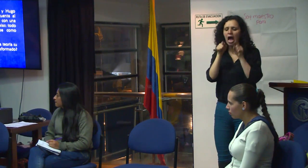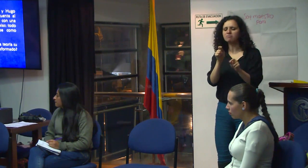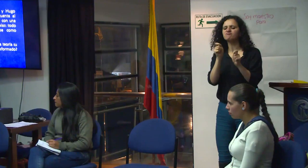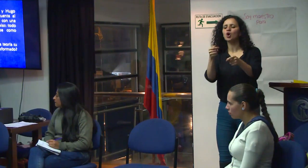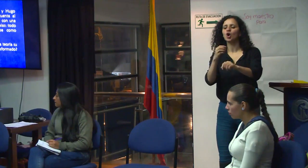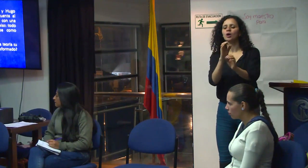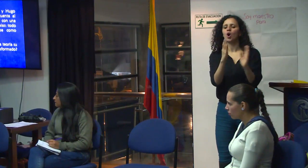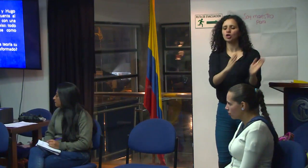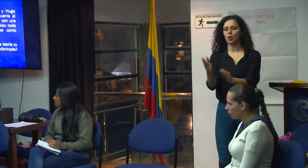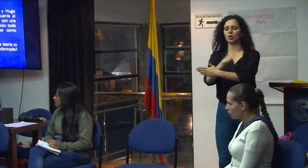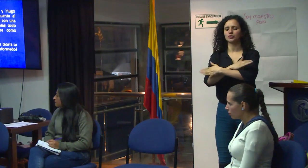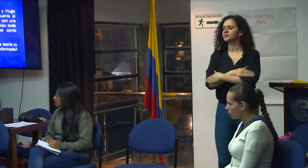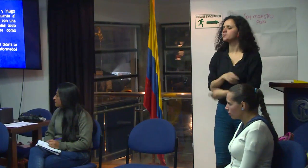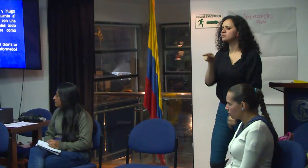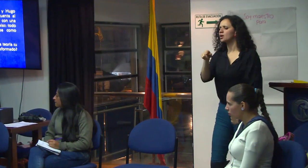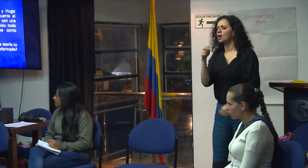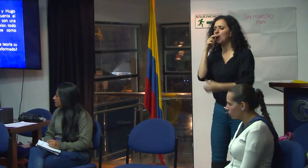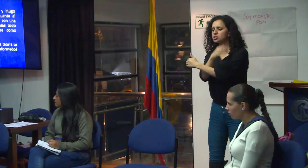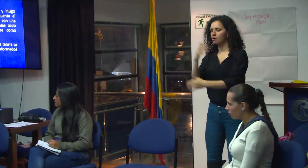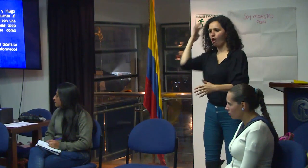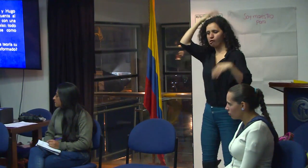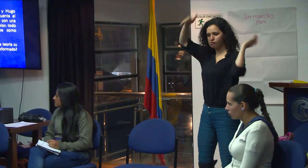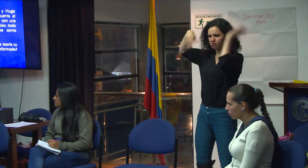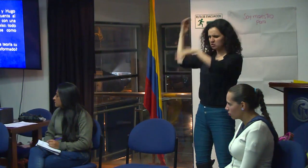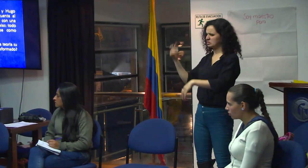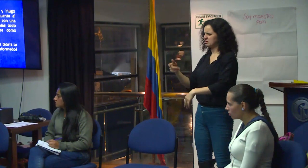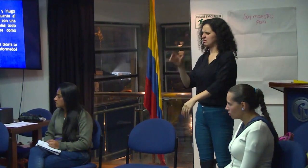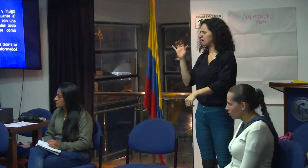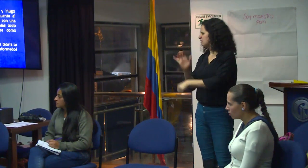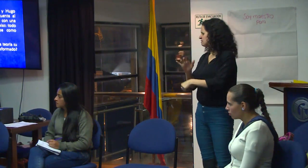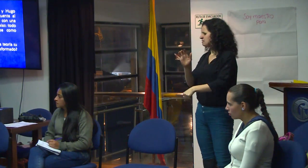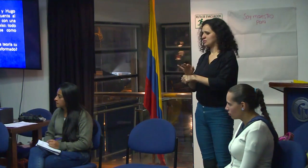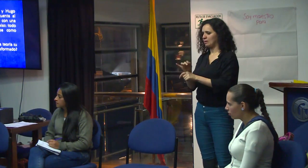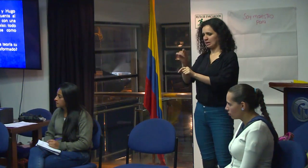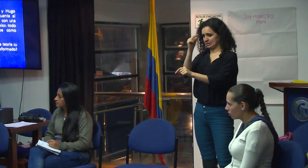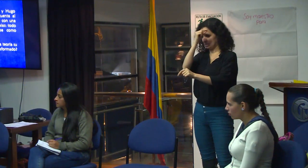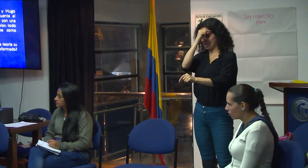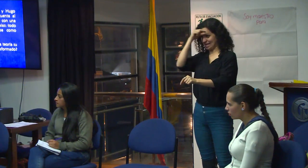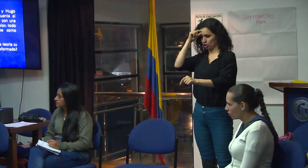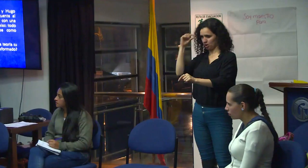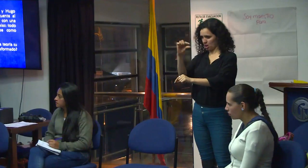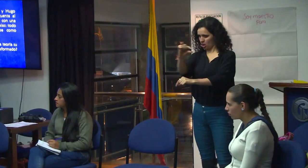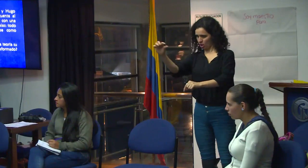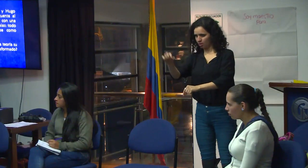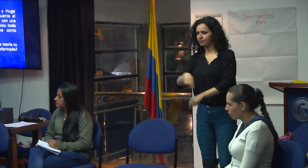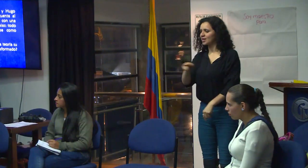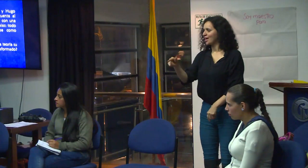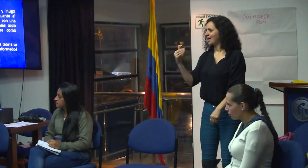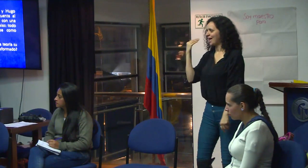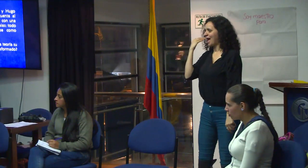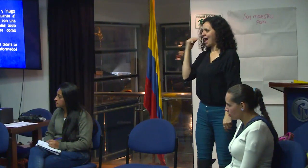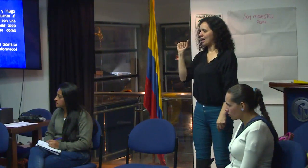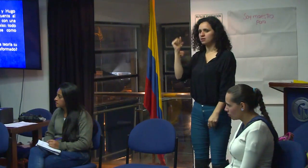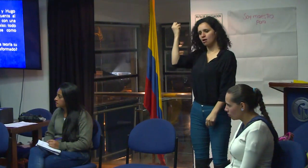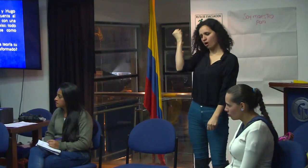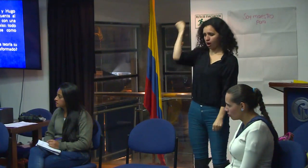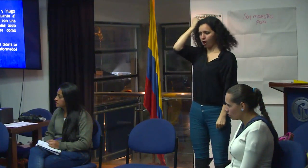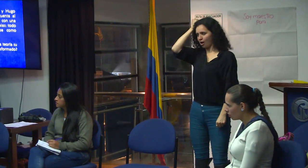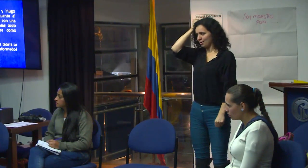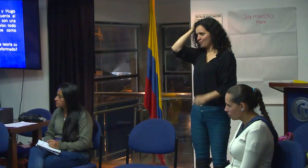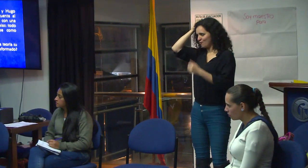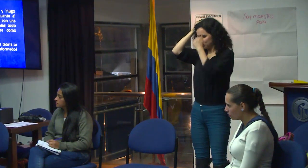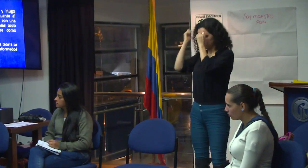niño despeinado, entonces dice él es inquieto. Aparece la niña con un moñito al lado, entonces dice